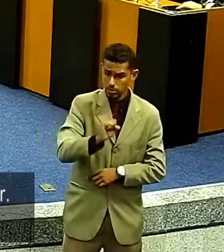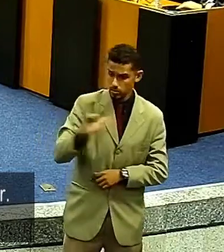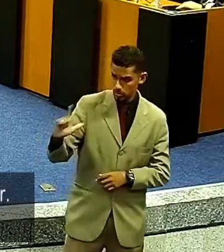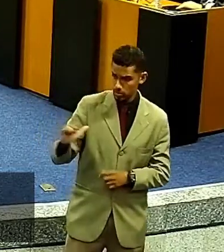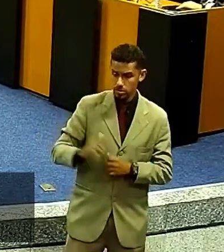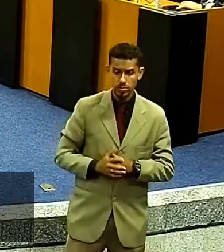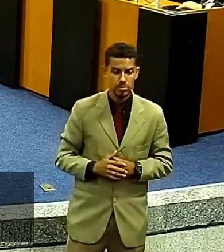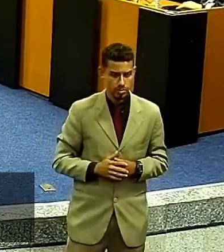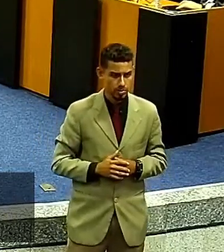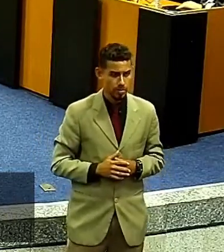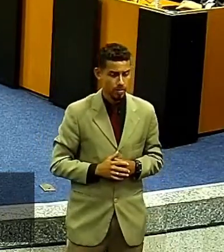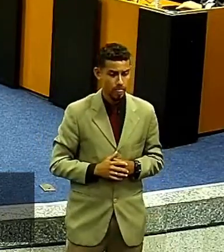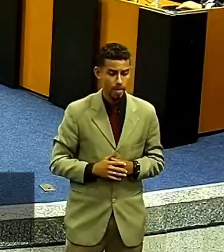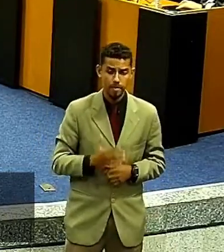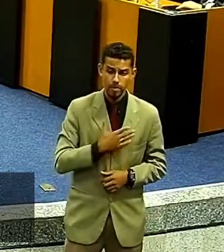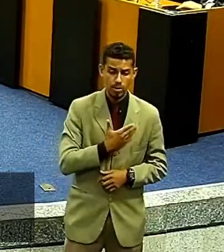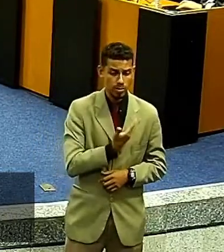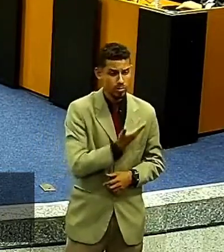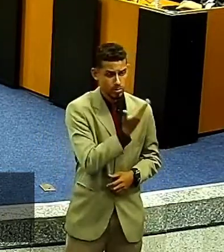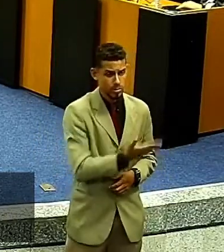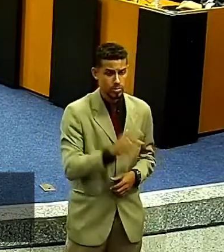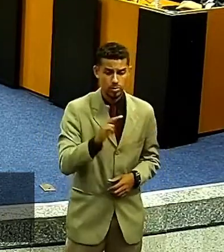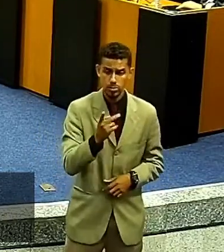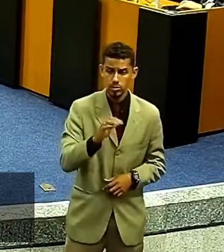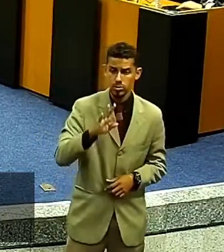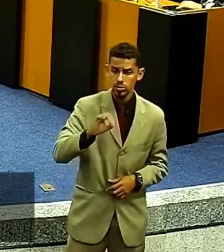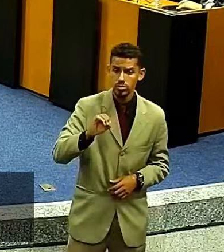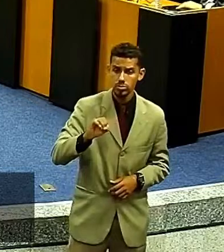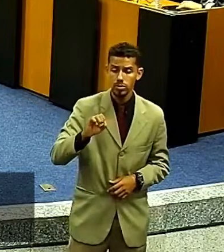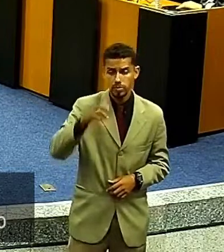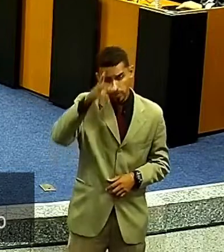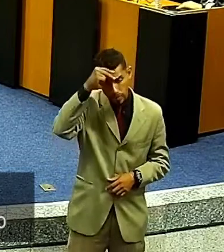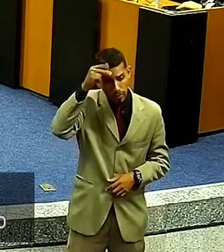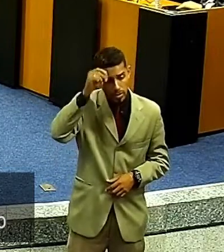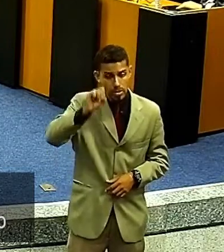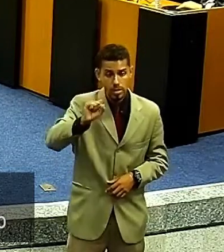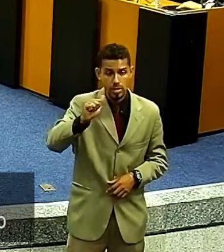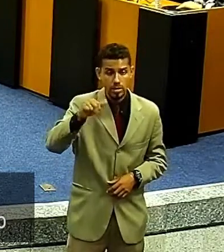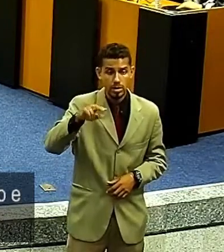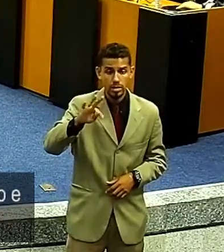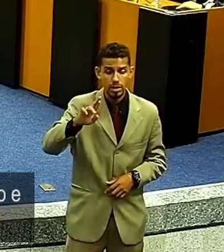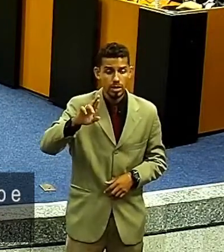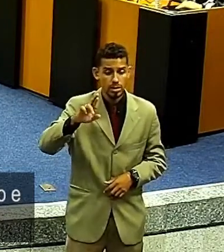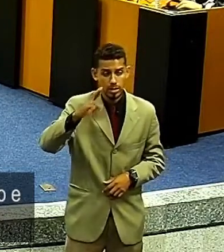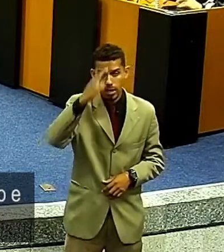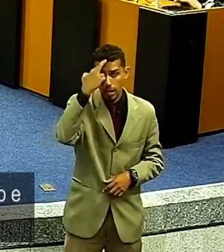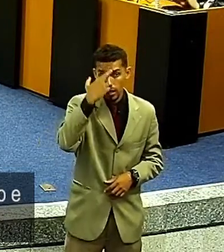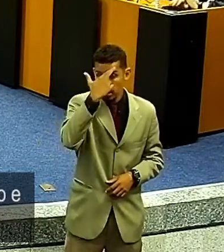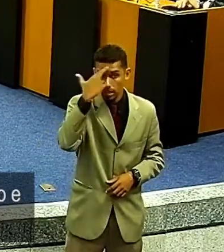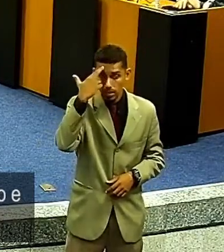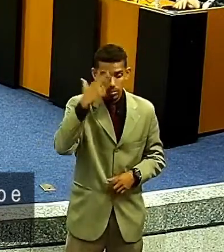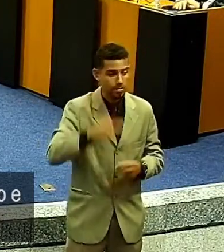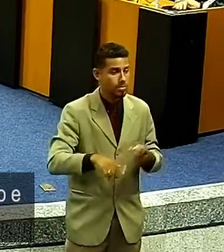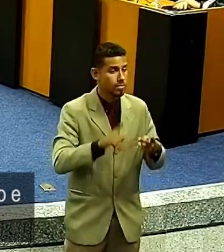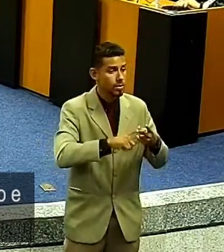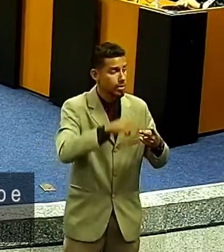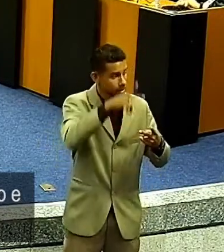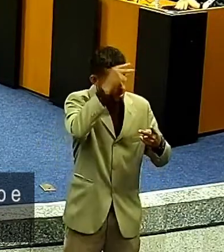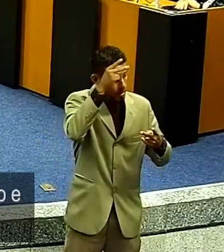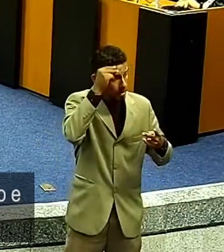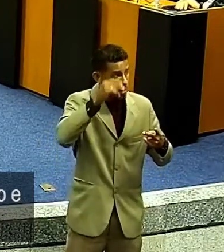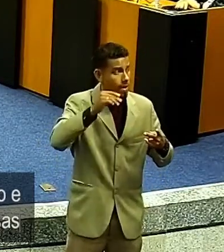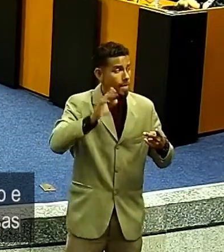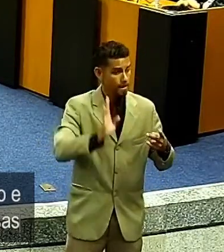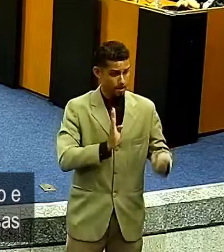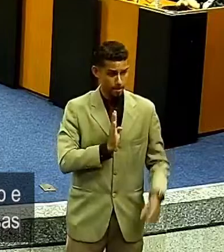capital de Meu Irmão hton Gonzalo prefeito de Santa Rita do Dr herique Costa prefeito de bal